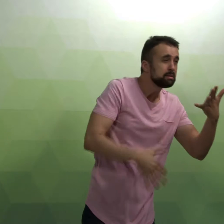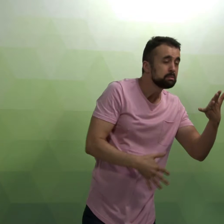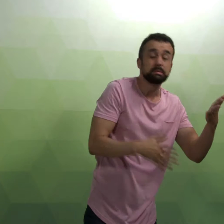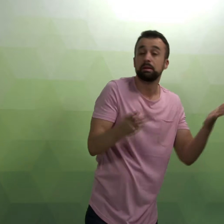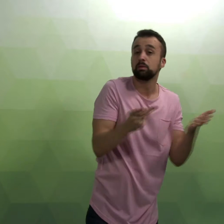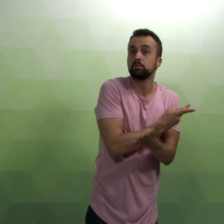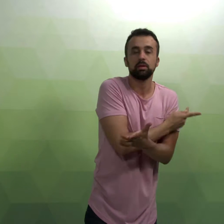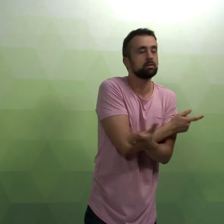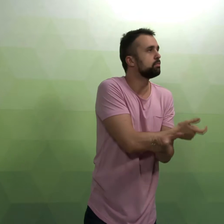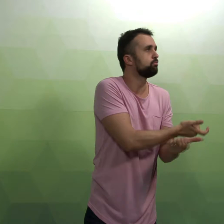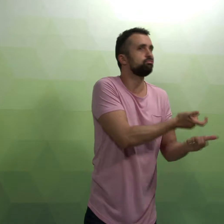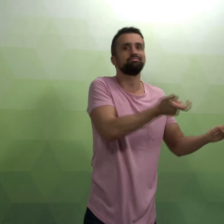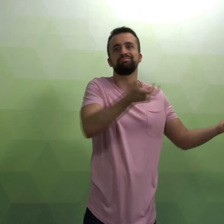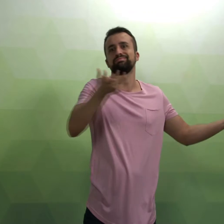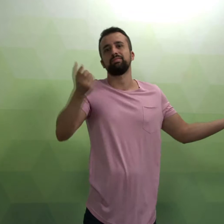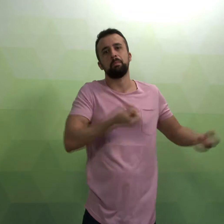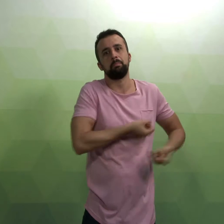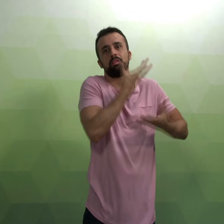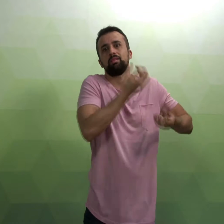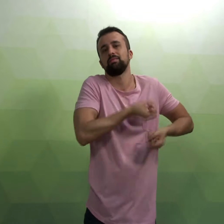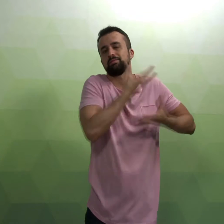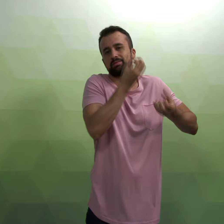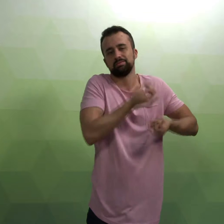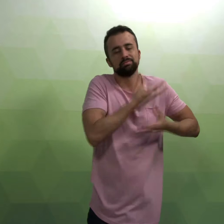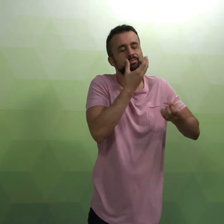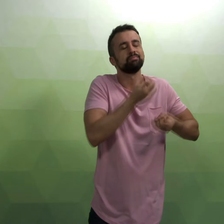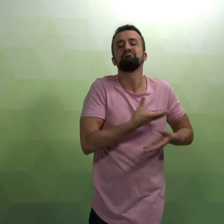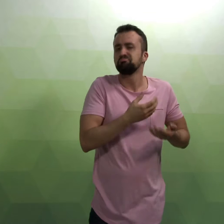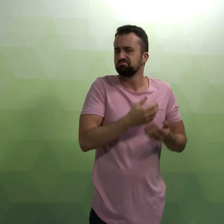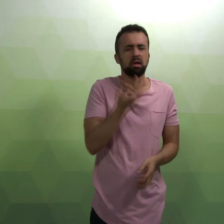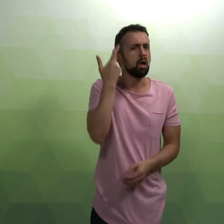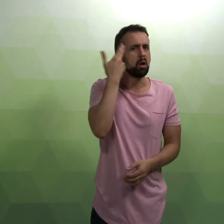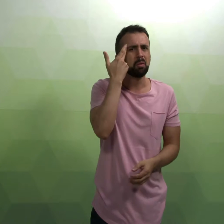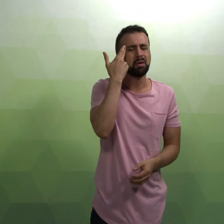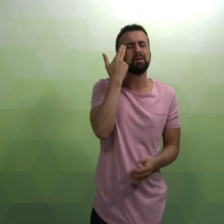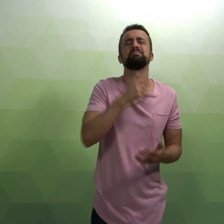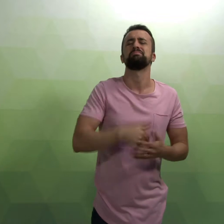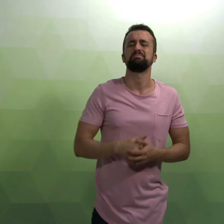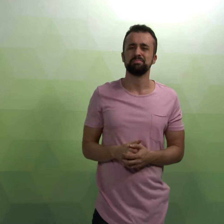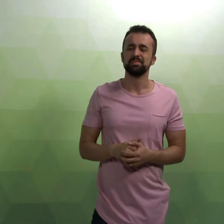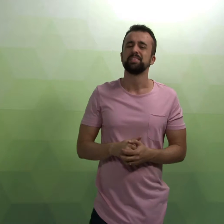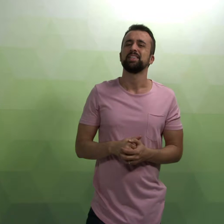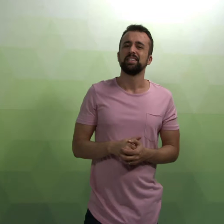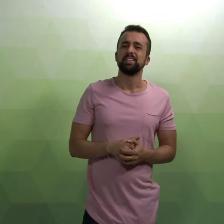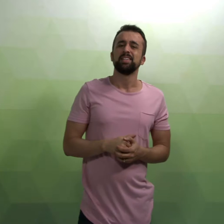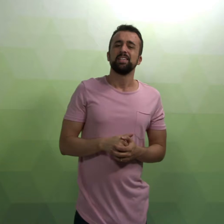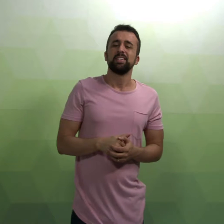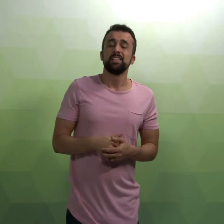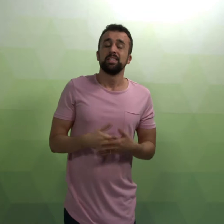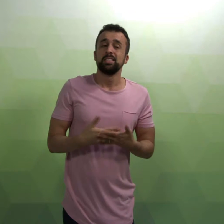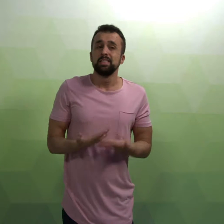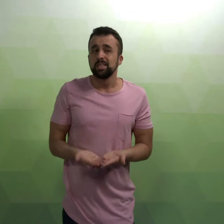esse recurso de topicalização é bastante utilizado na língua de sinais brasileira